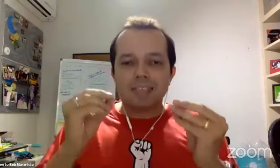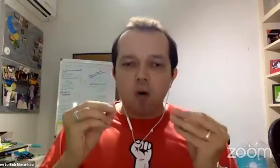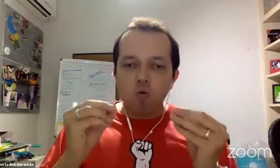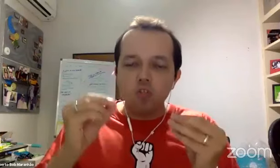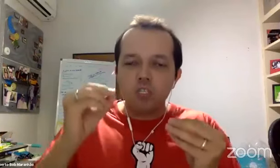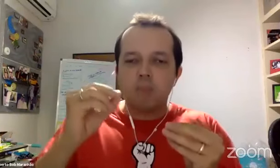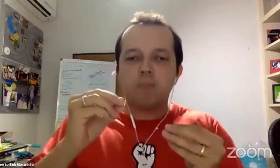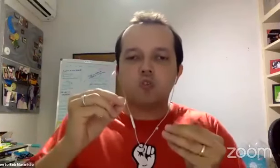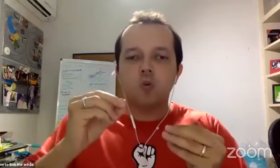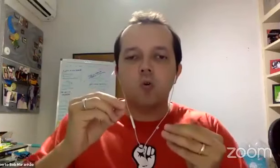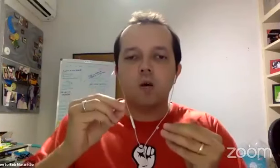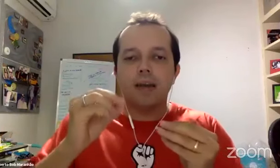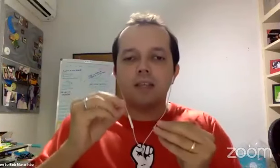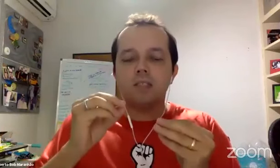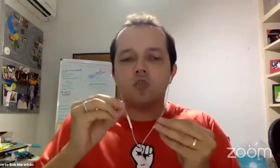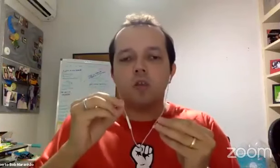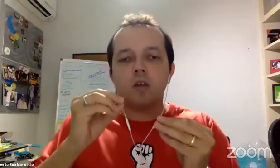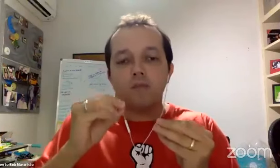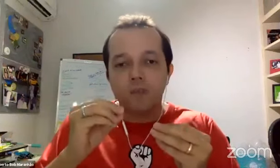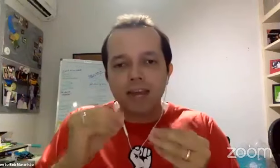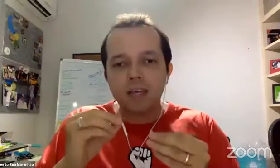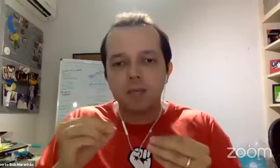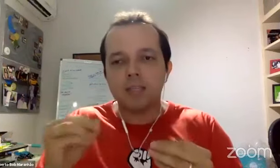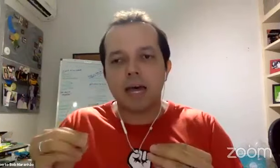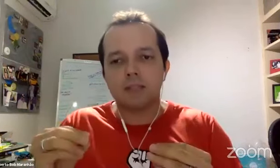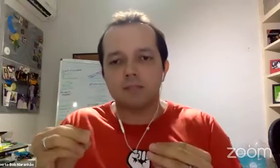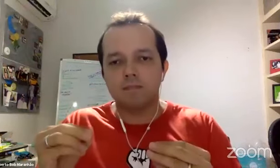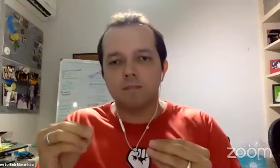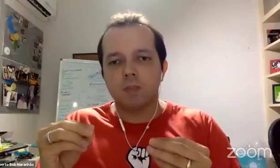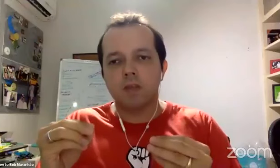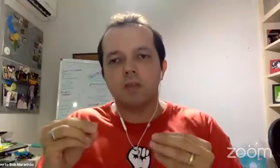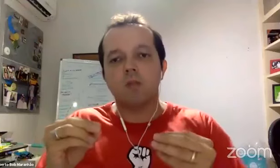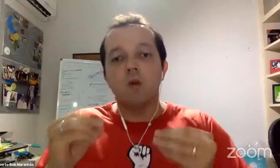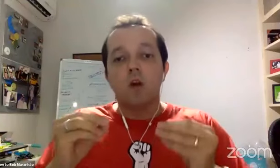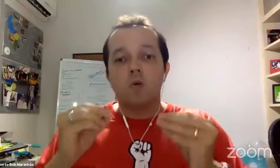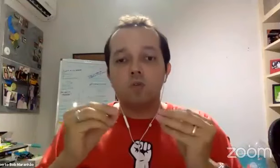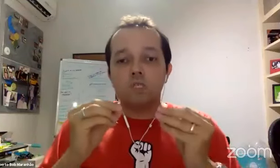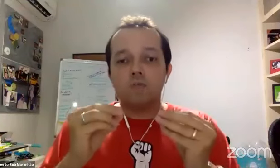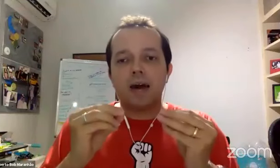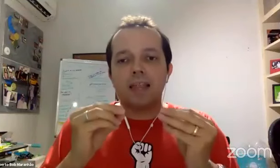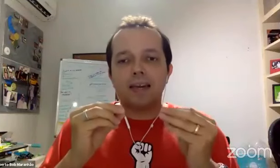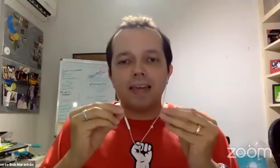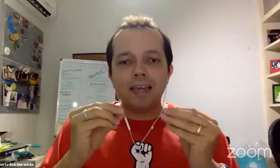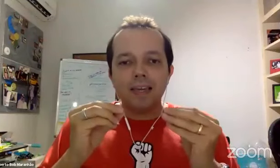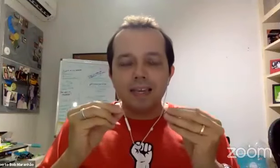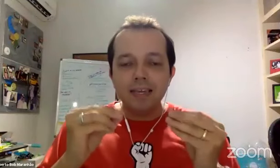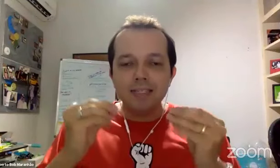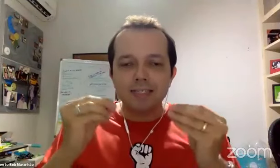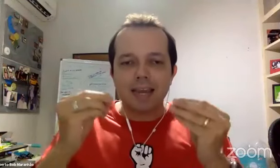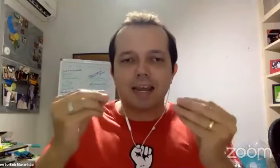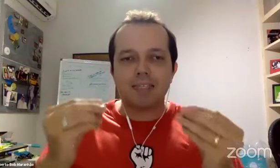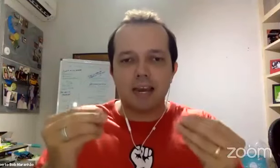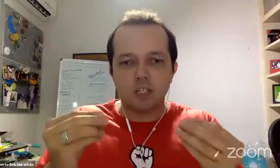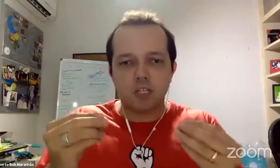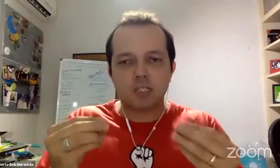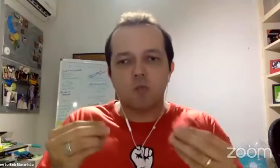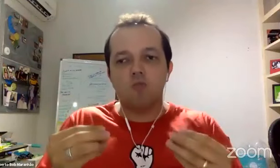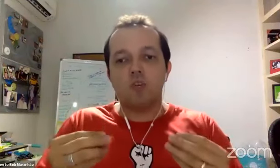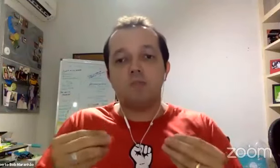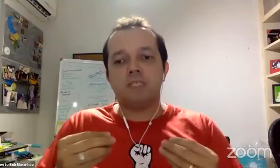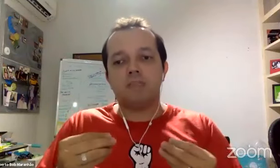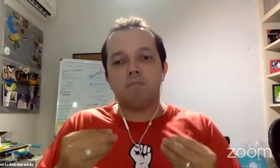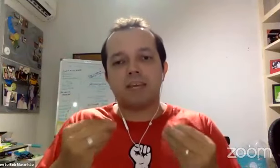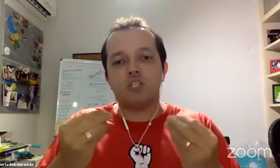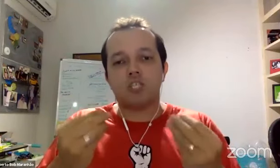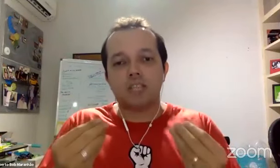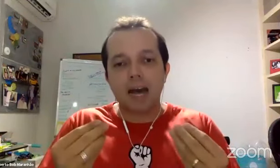a saúde da pessoa ela se torna fragmentada, né? Então, quando se fala em integralidade na saúde,